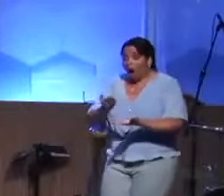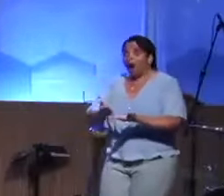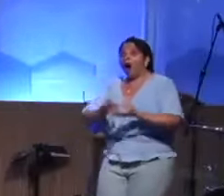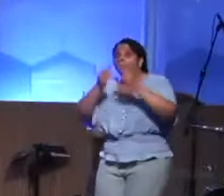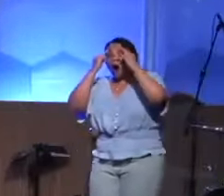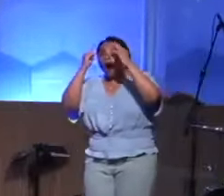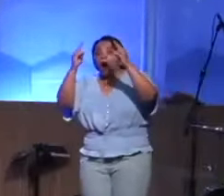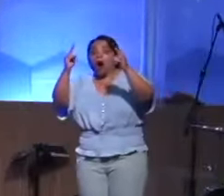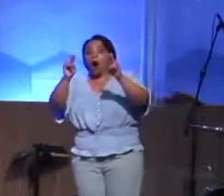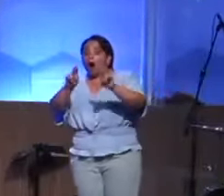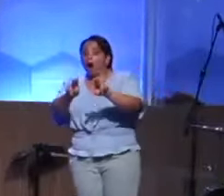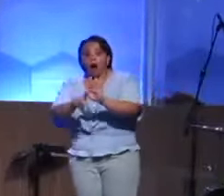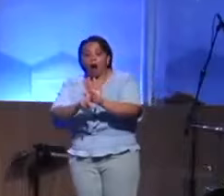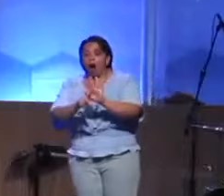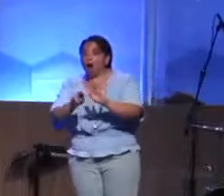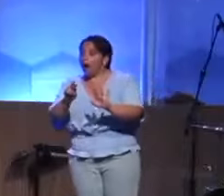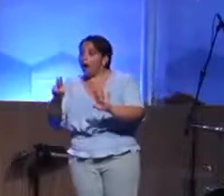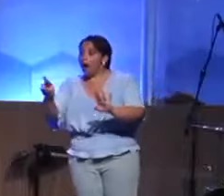significa